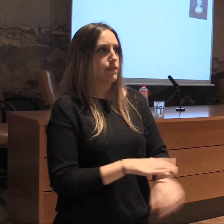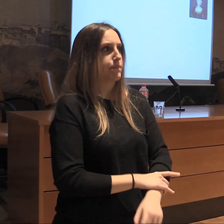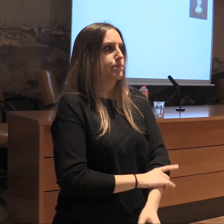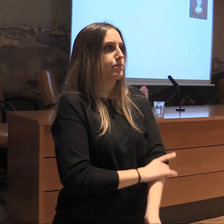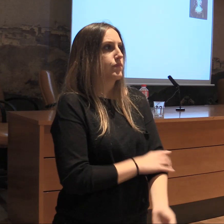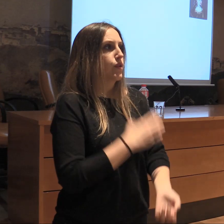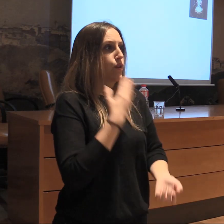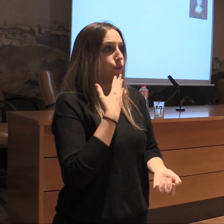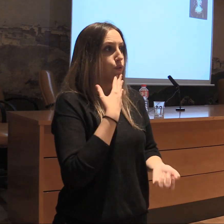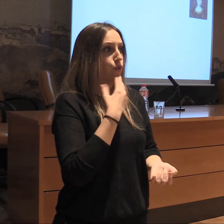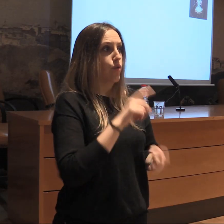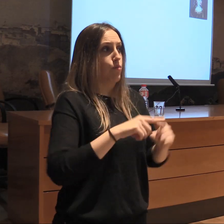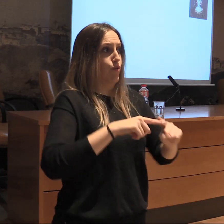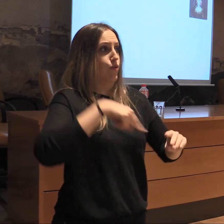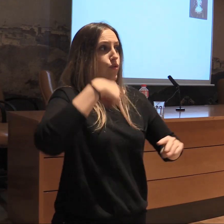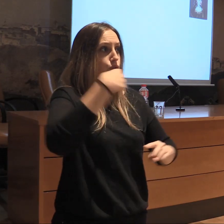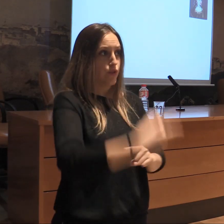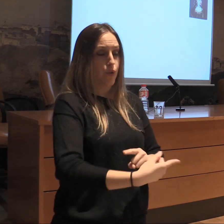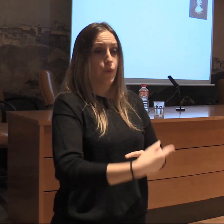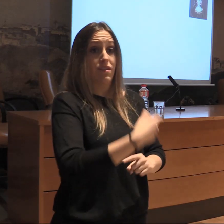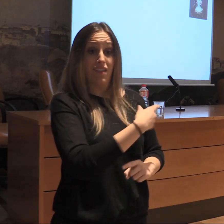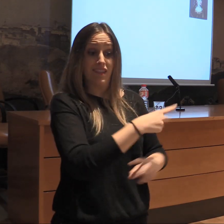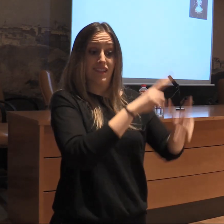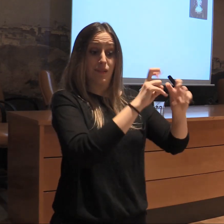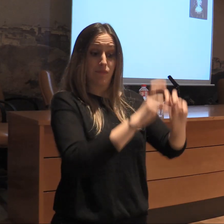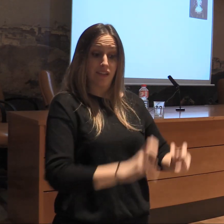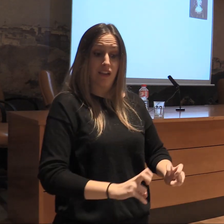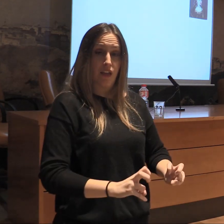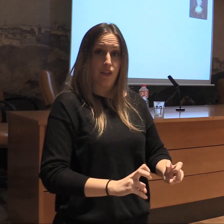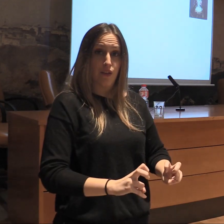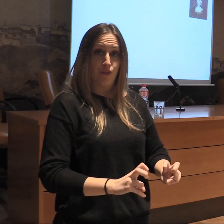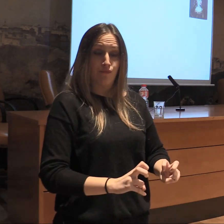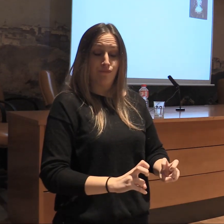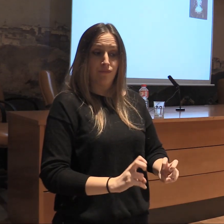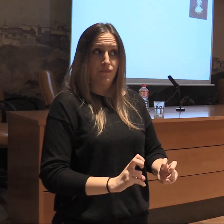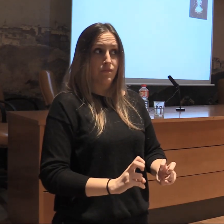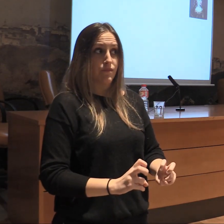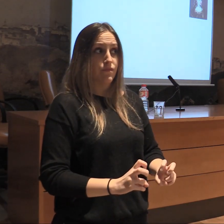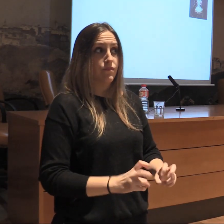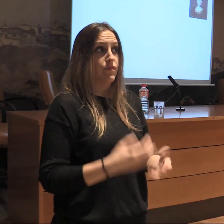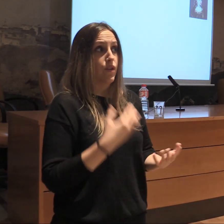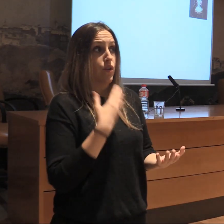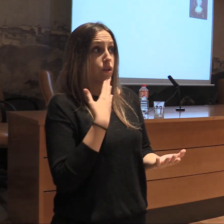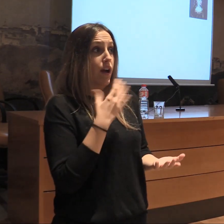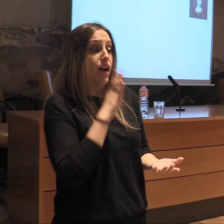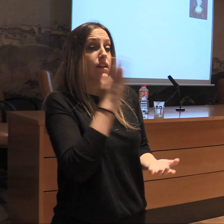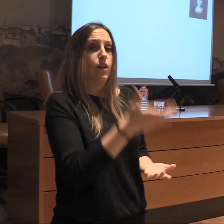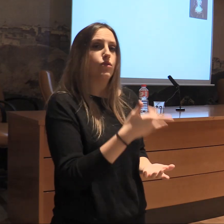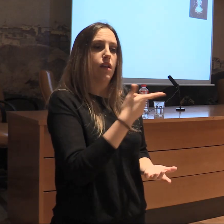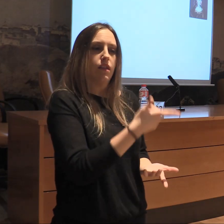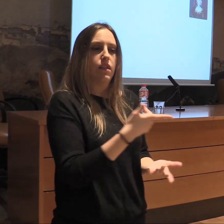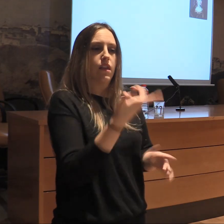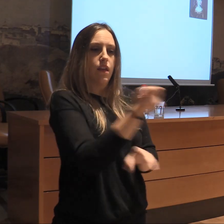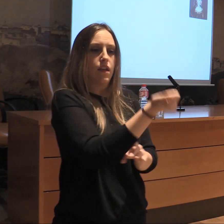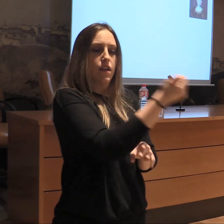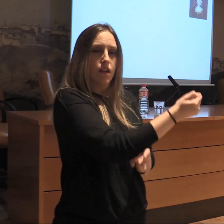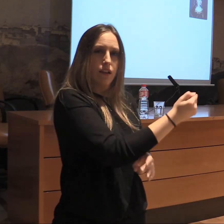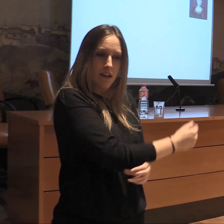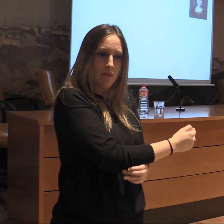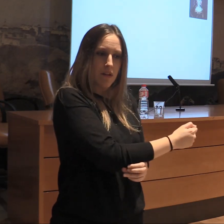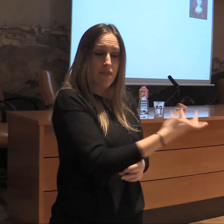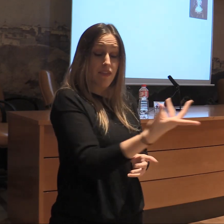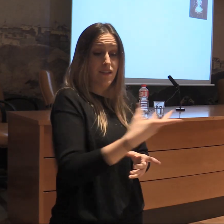Como consecuencia de la investigación realizada con motivo de los crímenes de la marquesa de